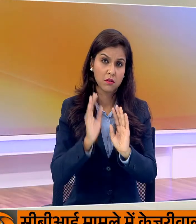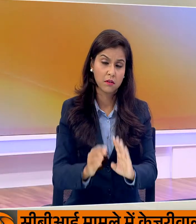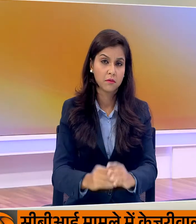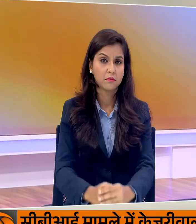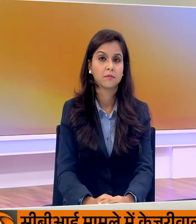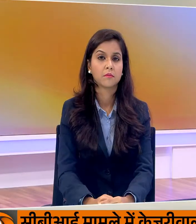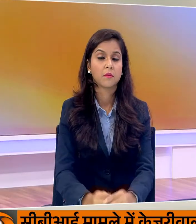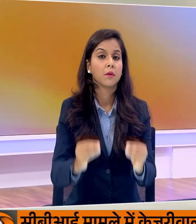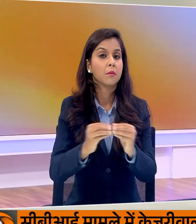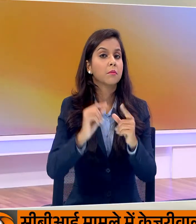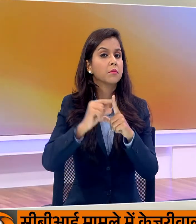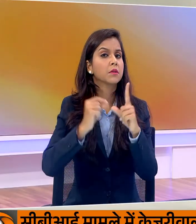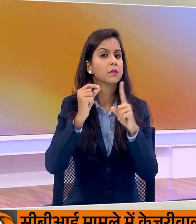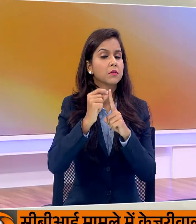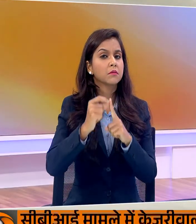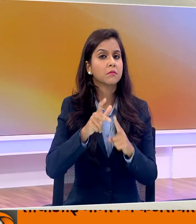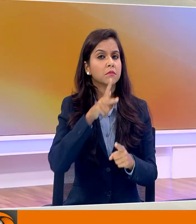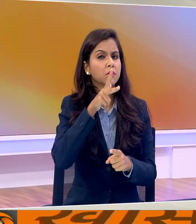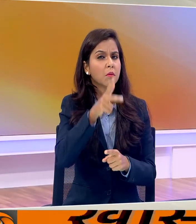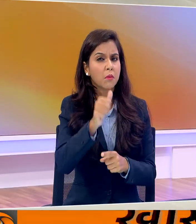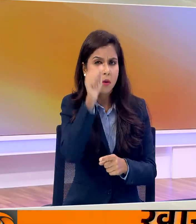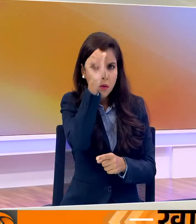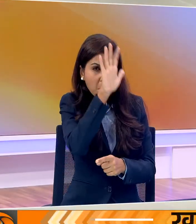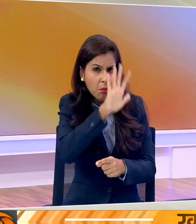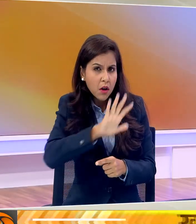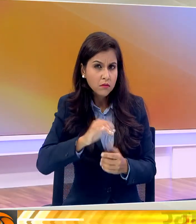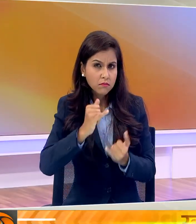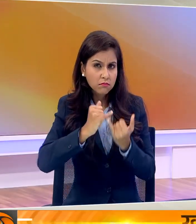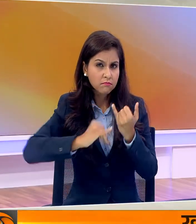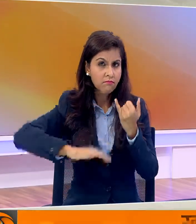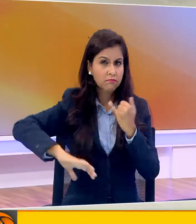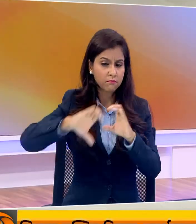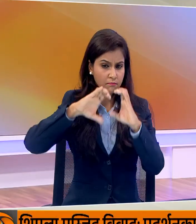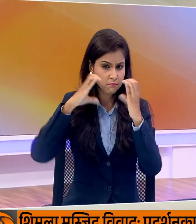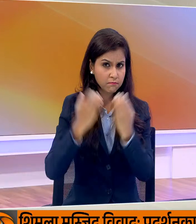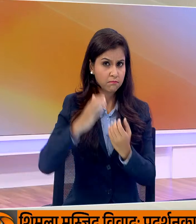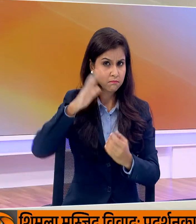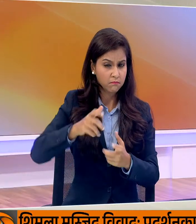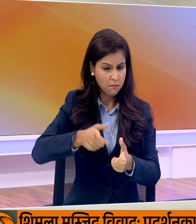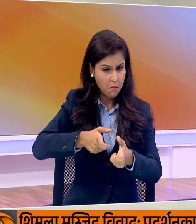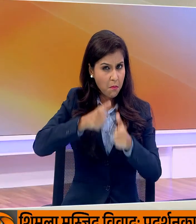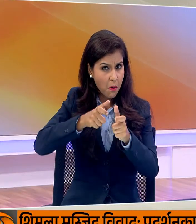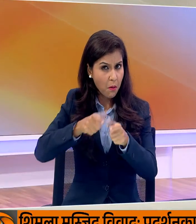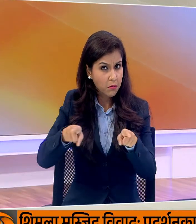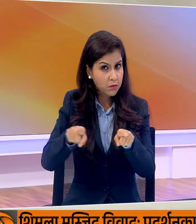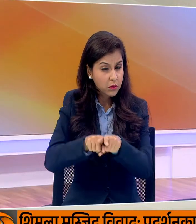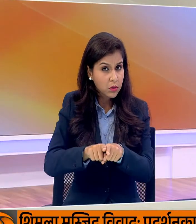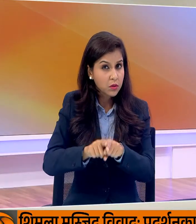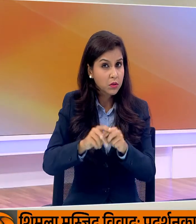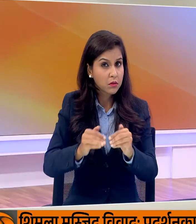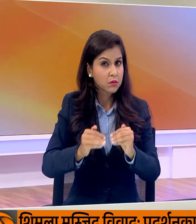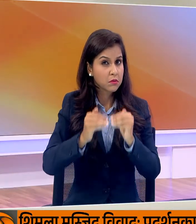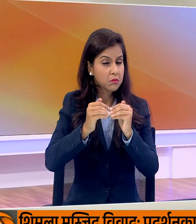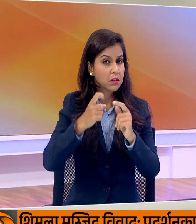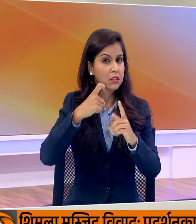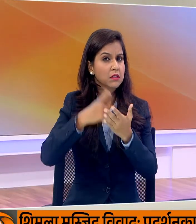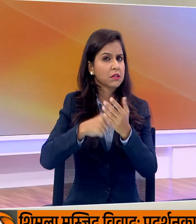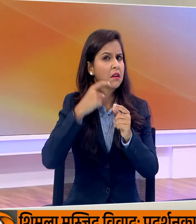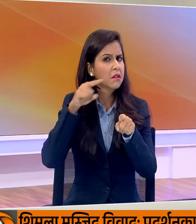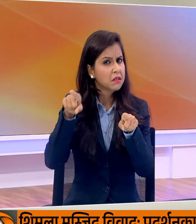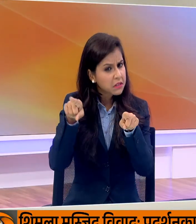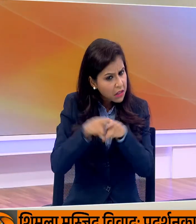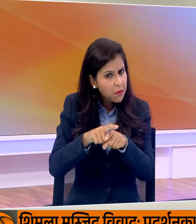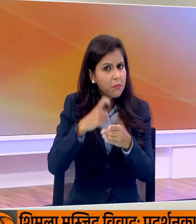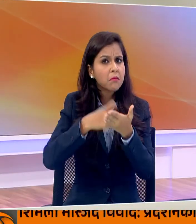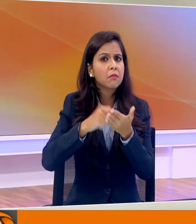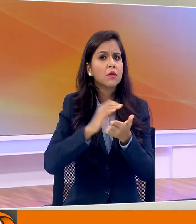भाजपा प्रवक्ता ने कहा कि भारत की संसद पर हमला हुआ और सर्वोच्च न्यायालय ने रेयर ऑफ रेयरेस्ट क्राइम बताया। वहीं राहुल